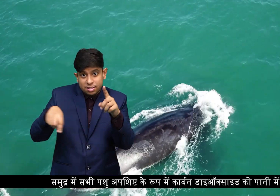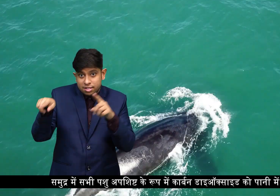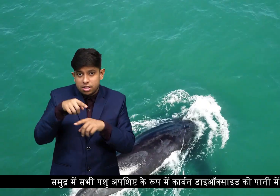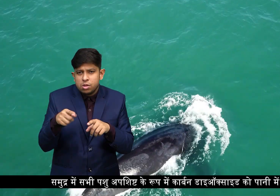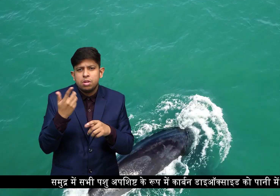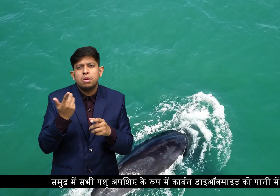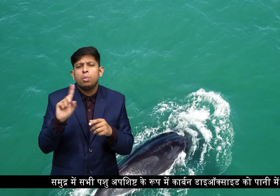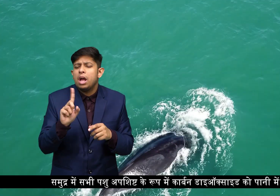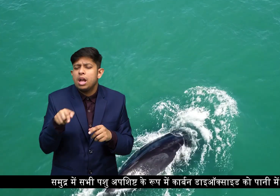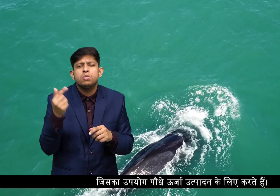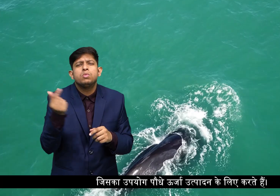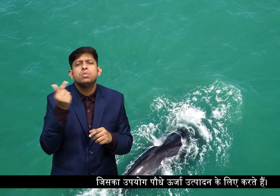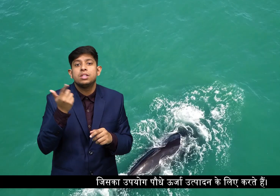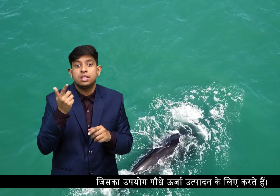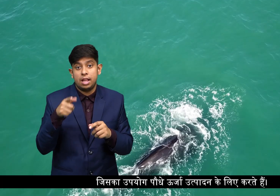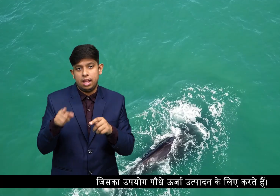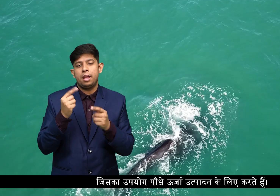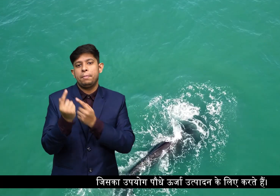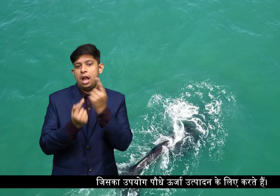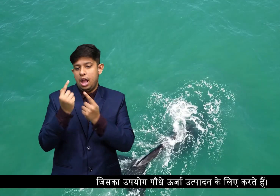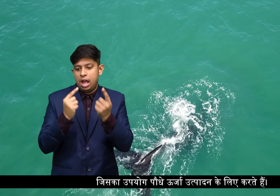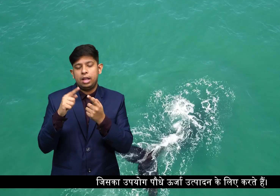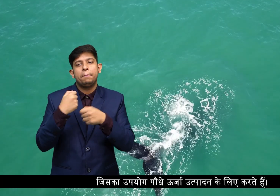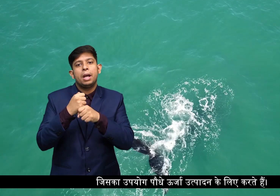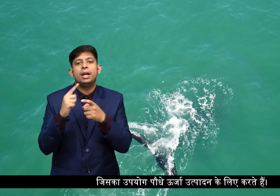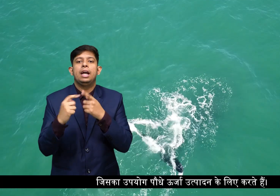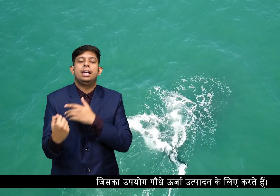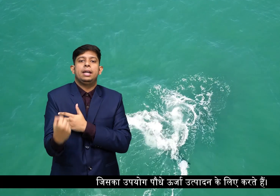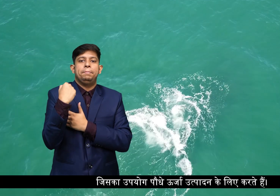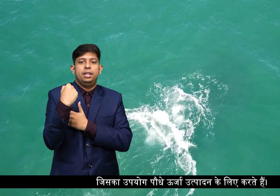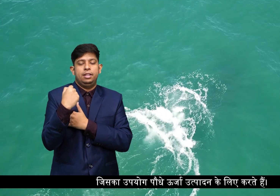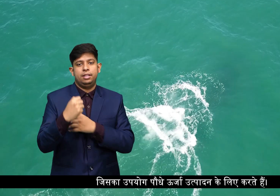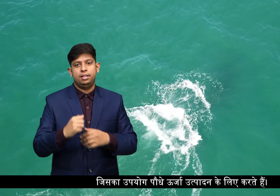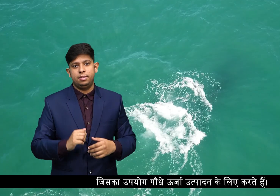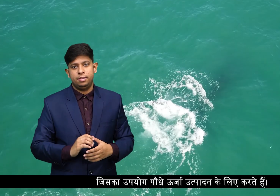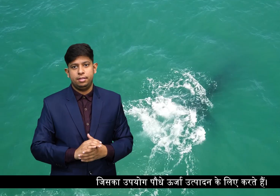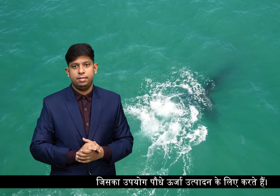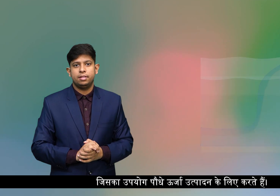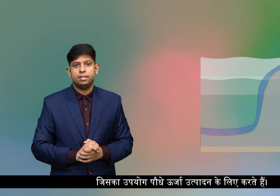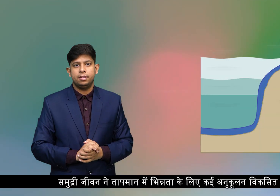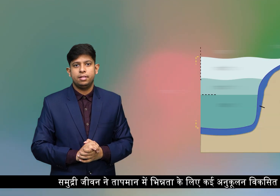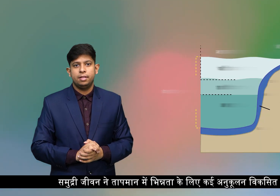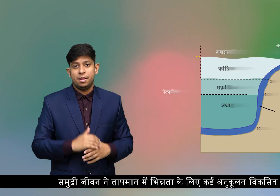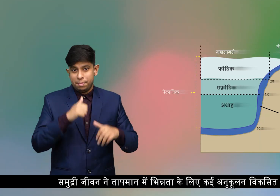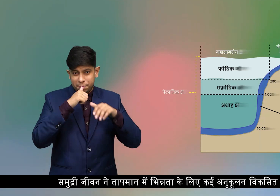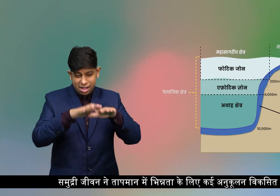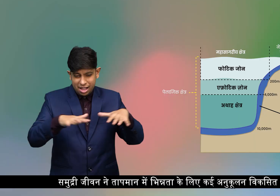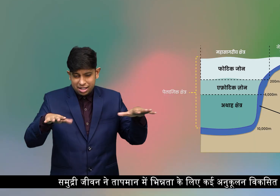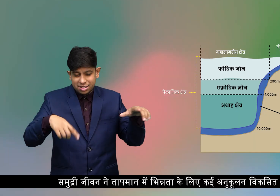हैं, जिसका उपयोग पौधे ऊर्जा उत्पादन के लिए करते हैं। समुद्री जीवन